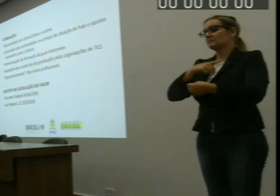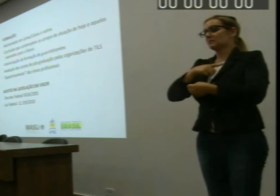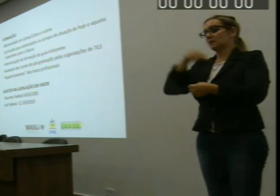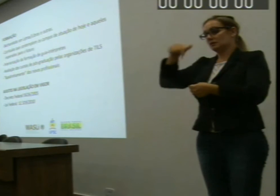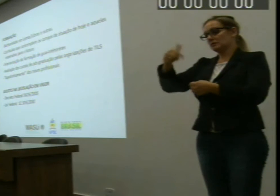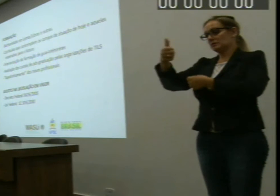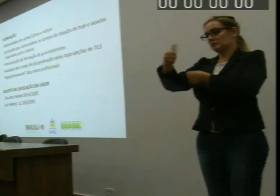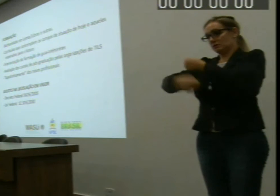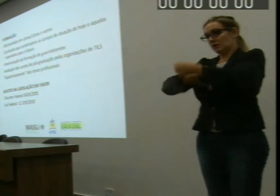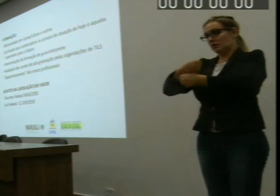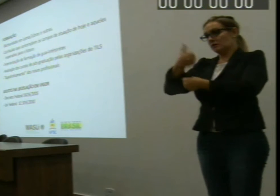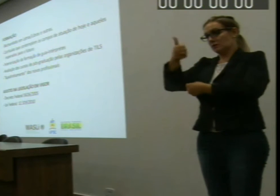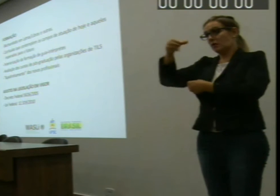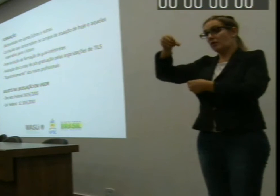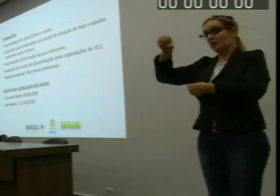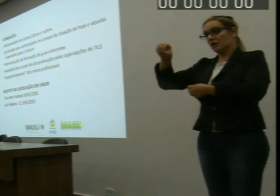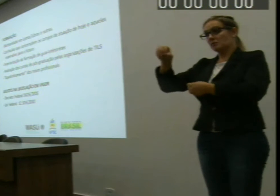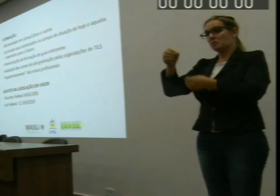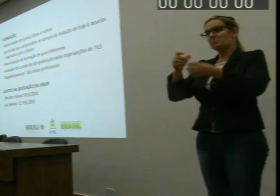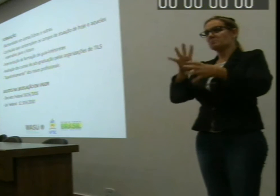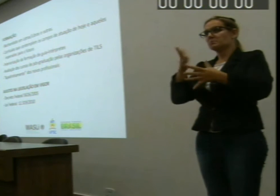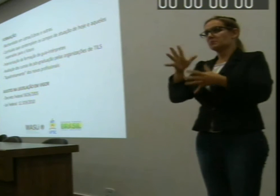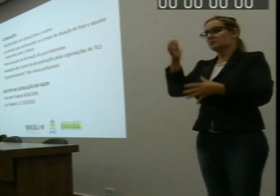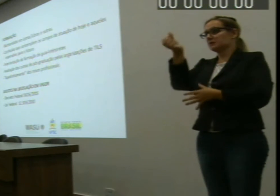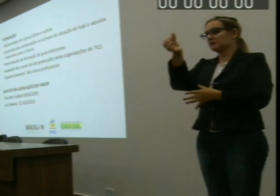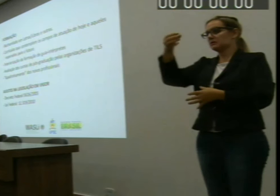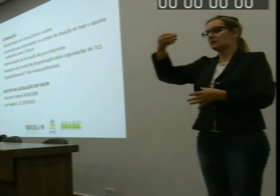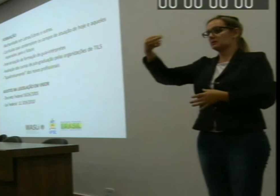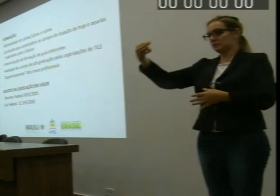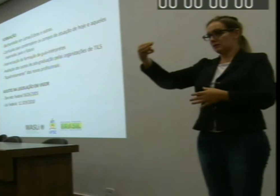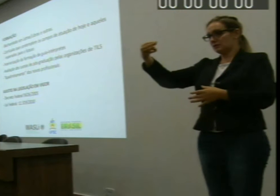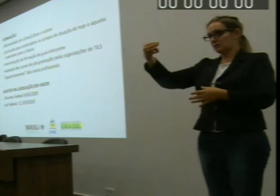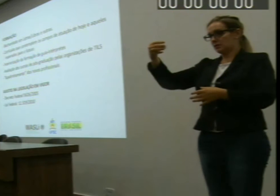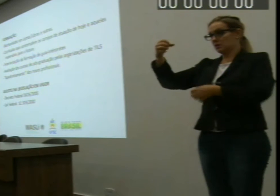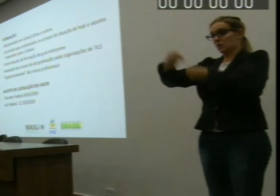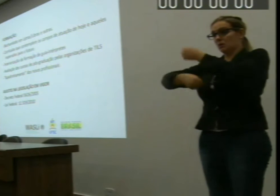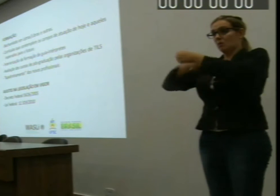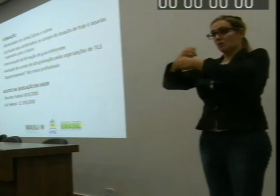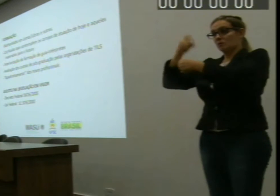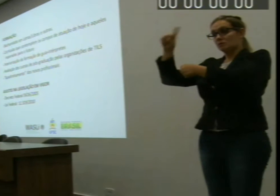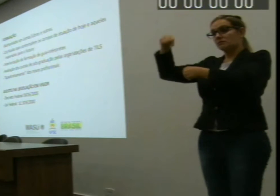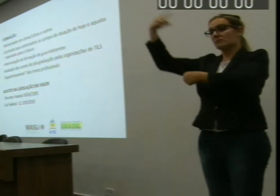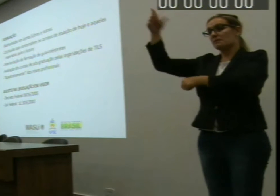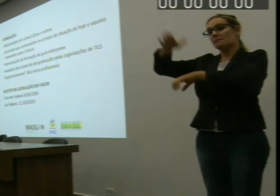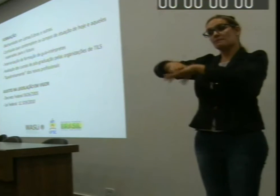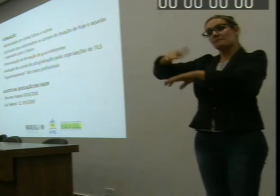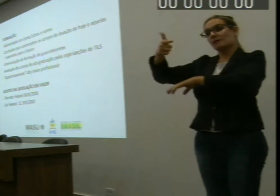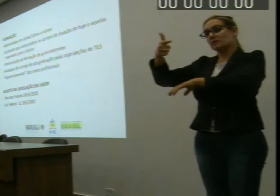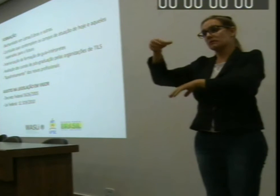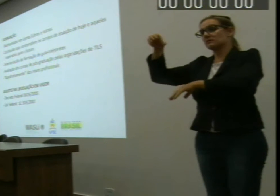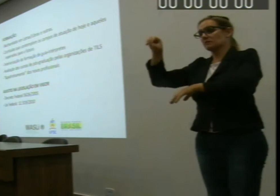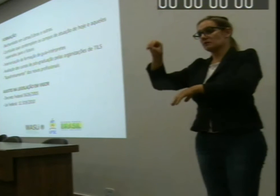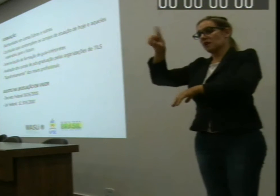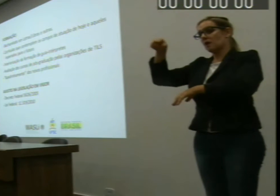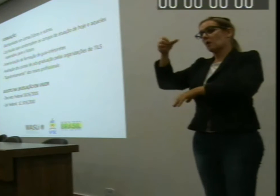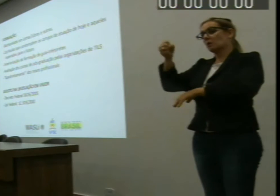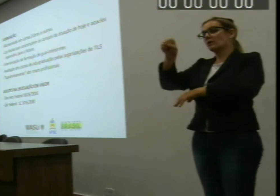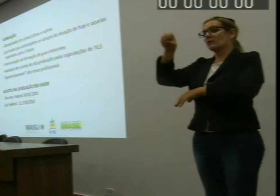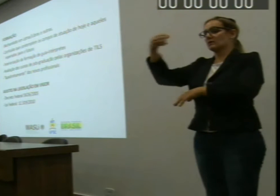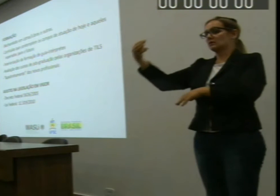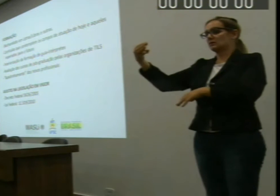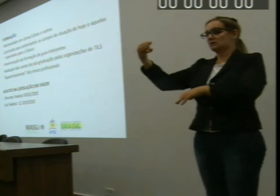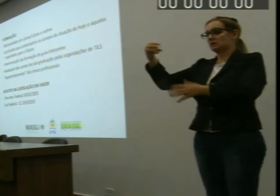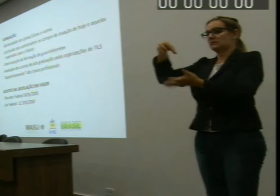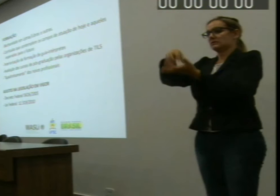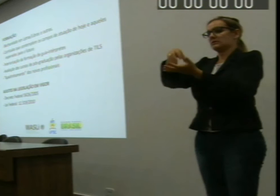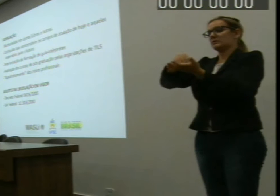10 total de 63 no ano que vem serão mais 20 Então vão ser 83 no Brasil até o